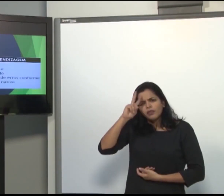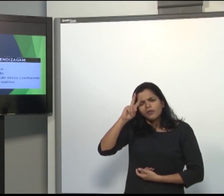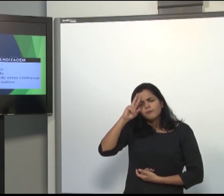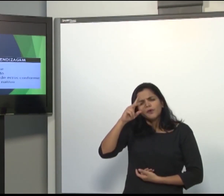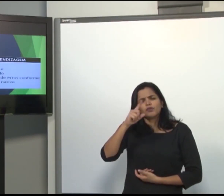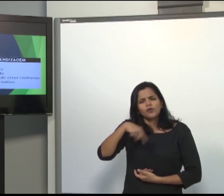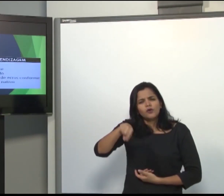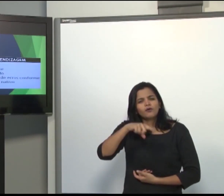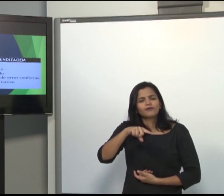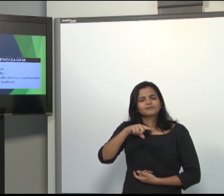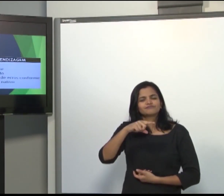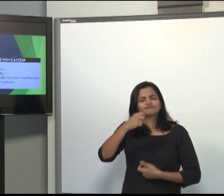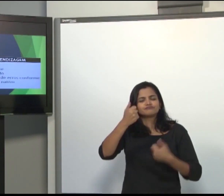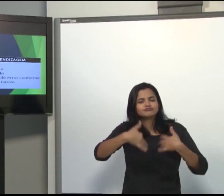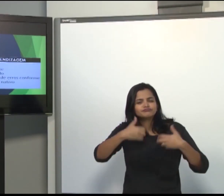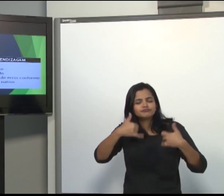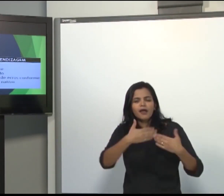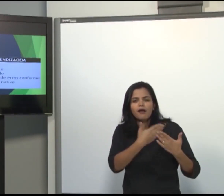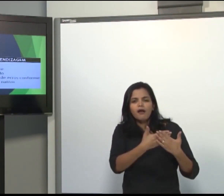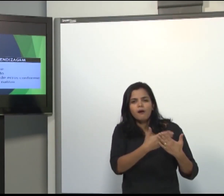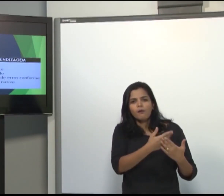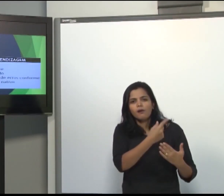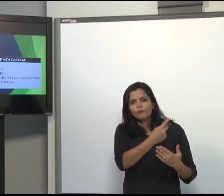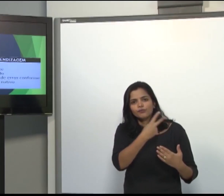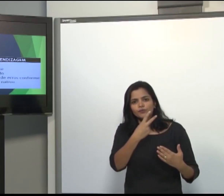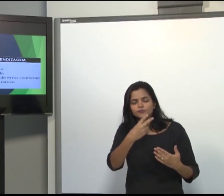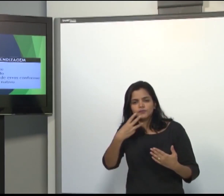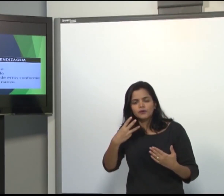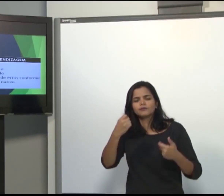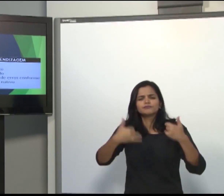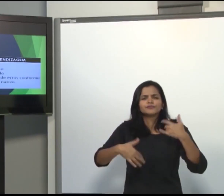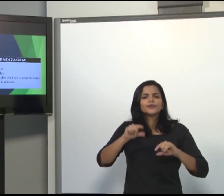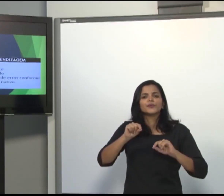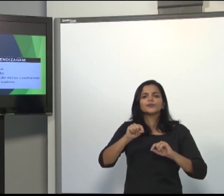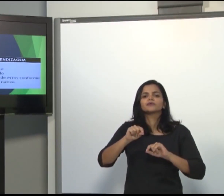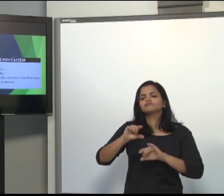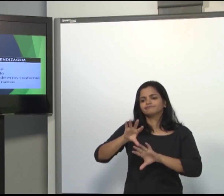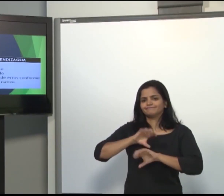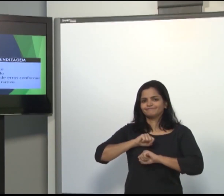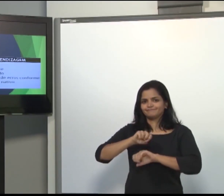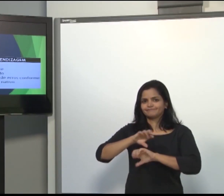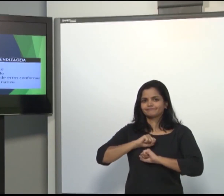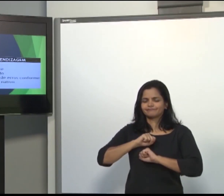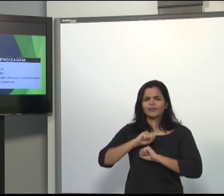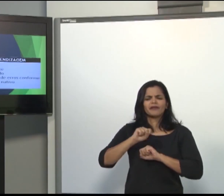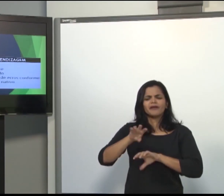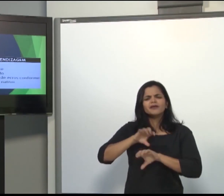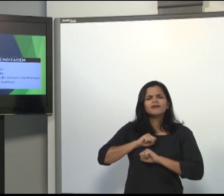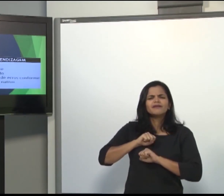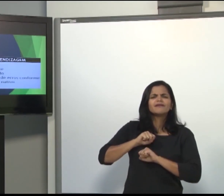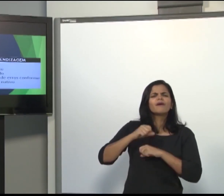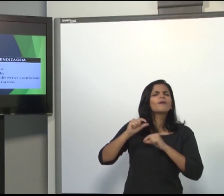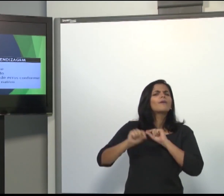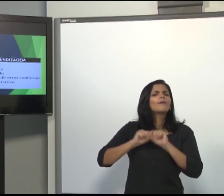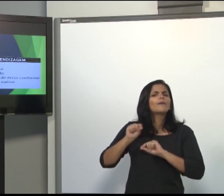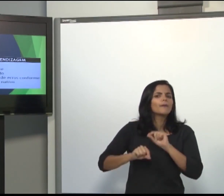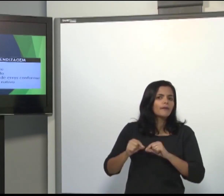Lembram que nós já falamos nas nossas aulas anteriores sobre a aquisição? O que é aquisição? Então,